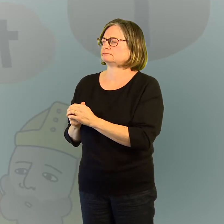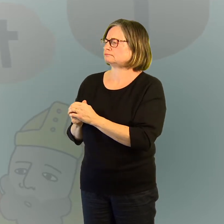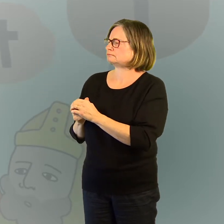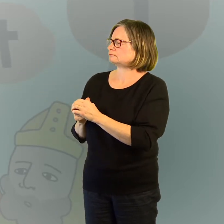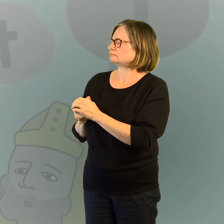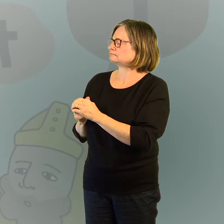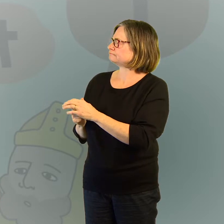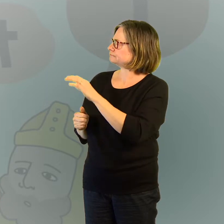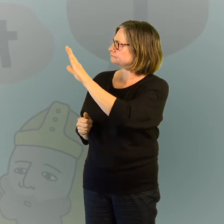« D'où viens-tu »